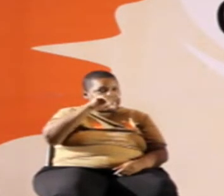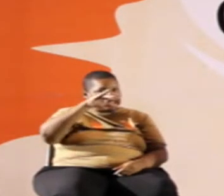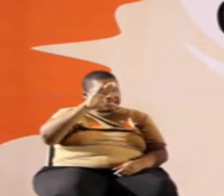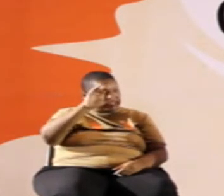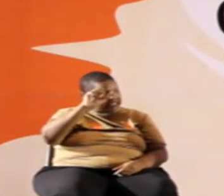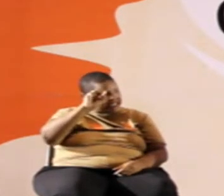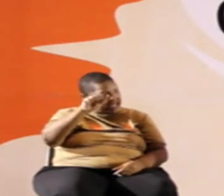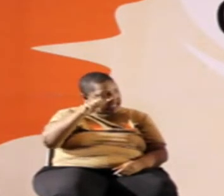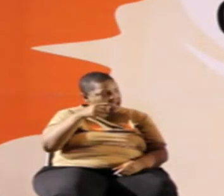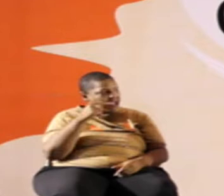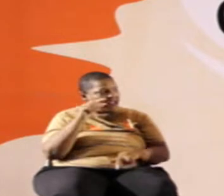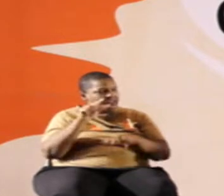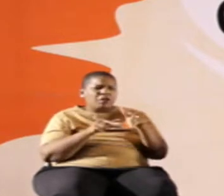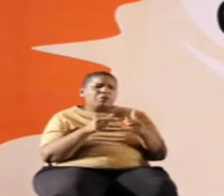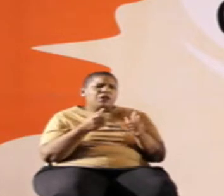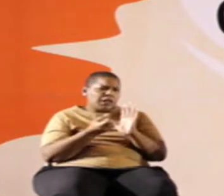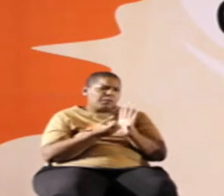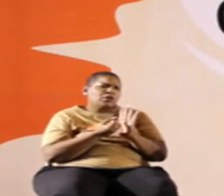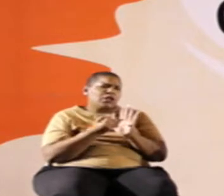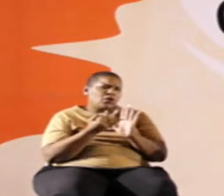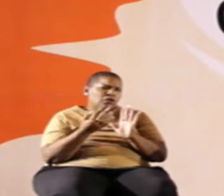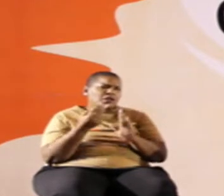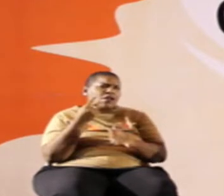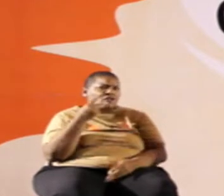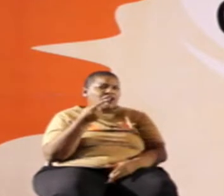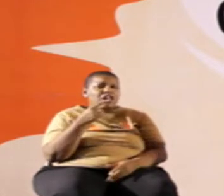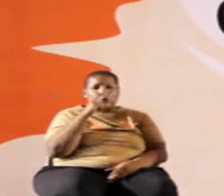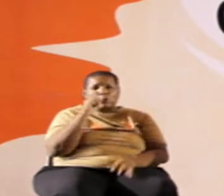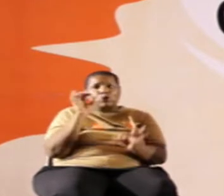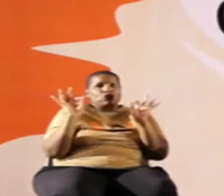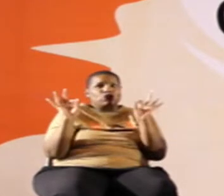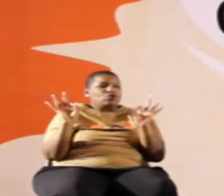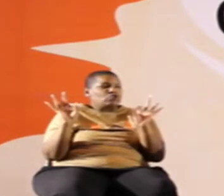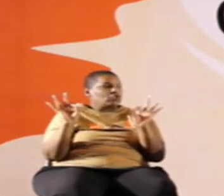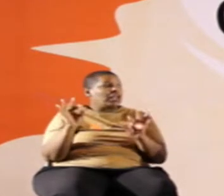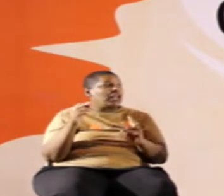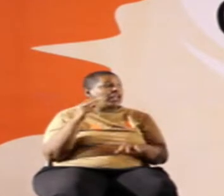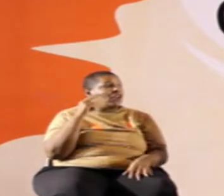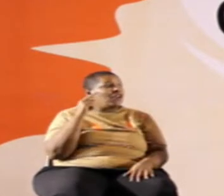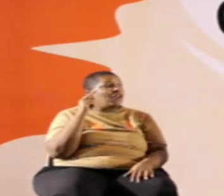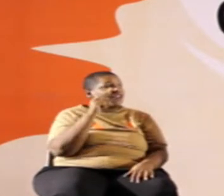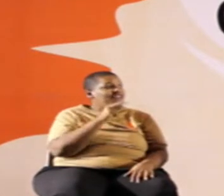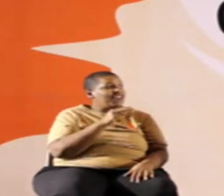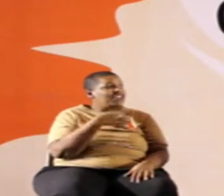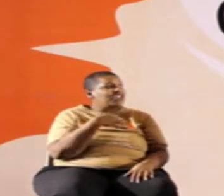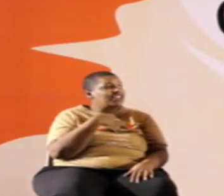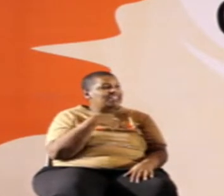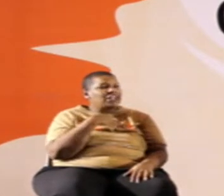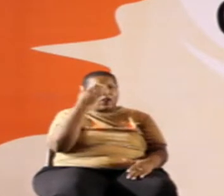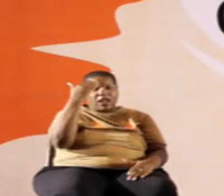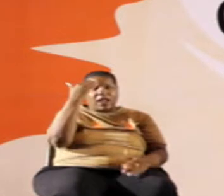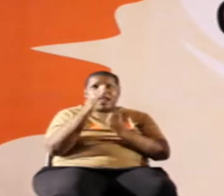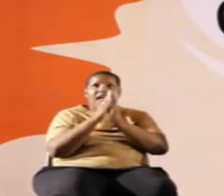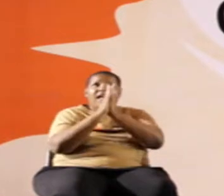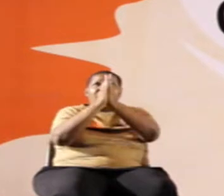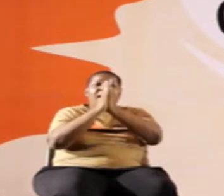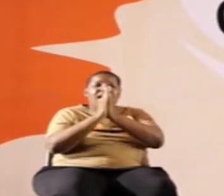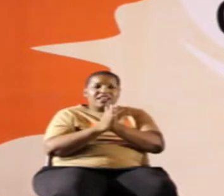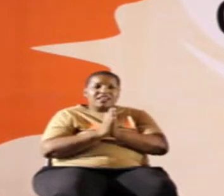retrabalhada. Tem muita coisa nessa capa, por isso que eu digo que é um luxo. Então, o que eu acho dessa capa? Eu me sinto agradecida